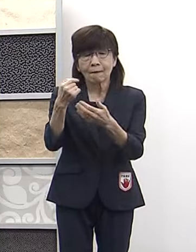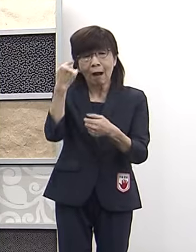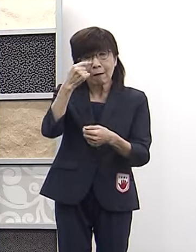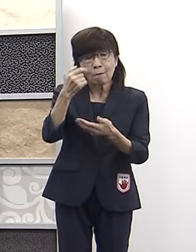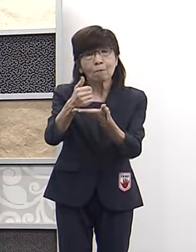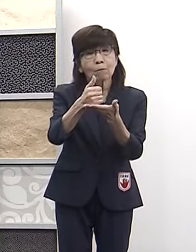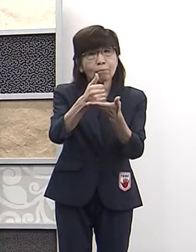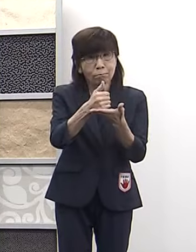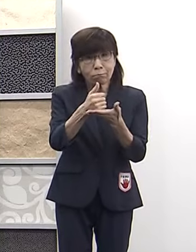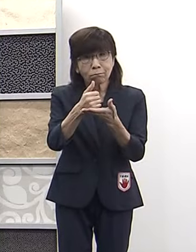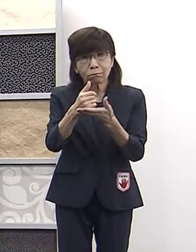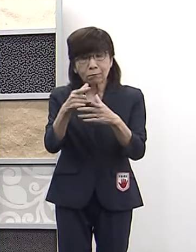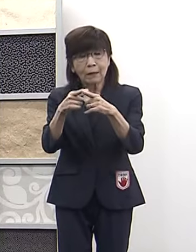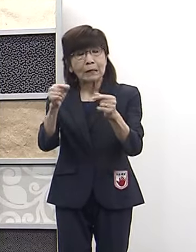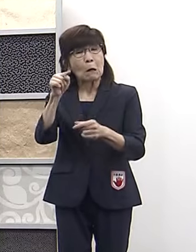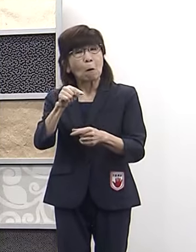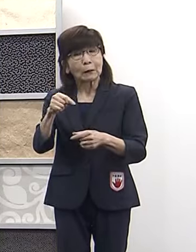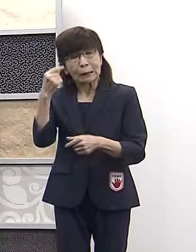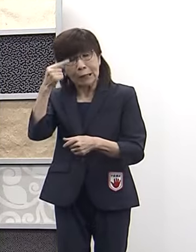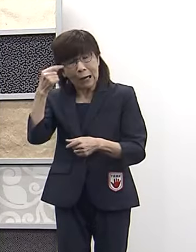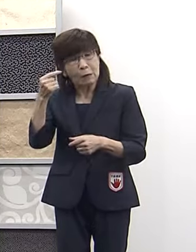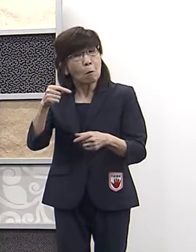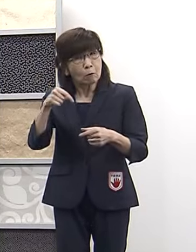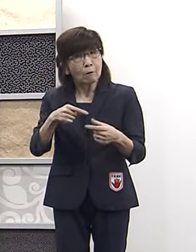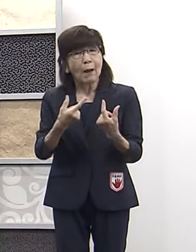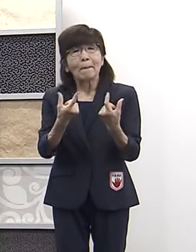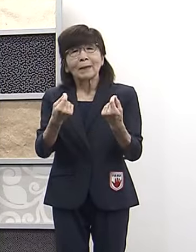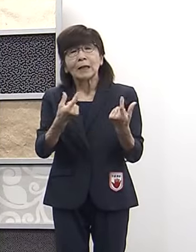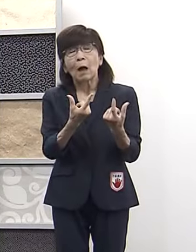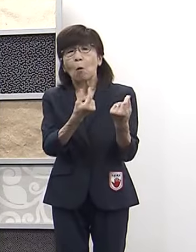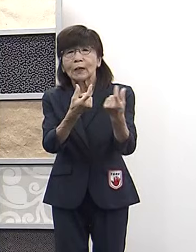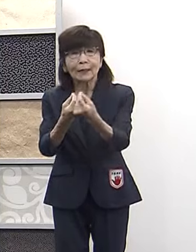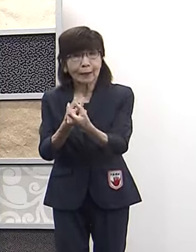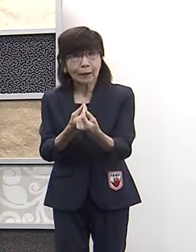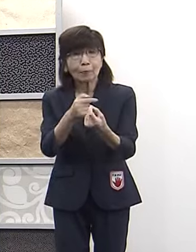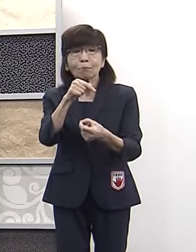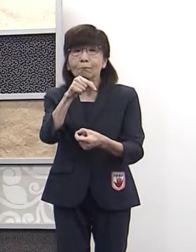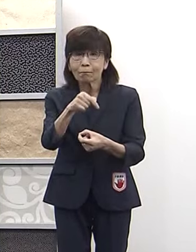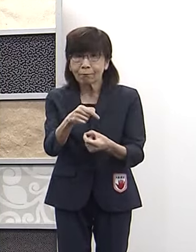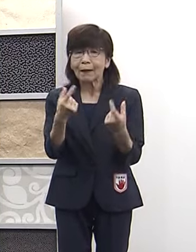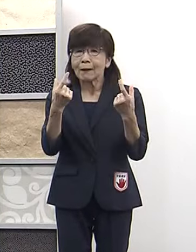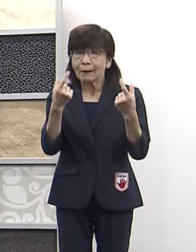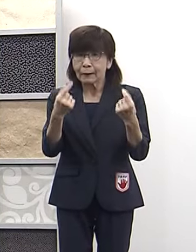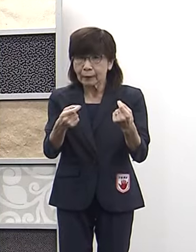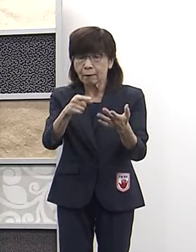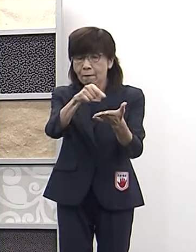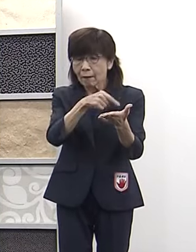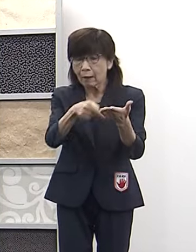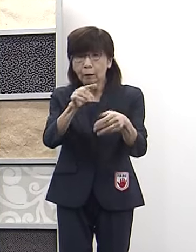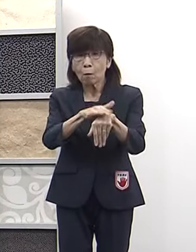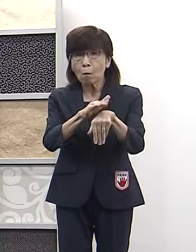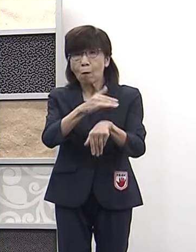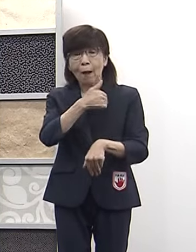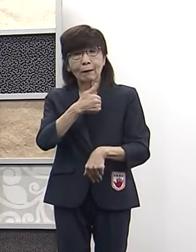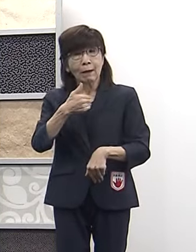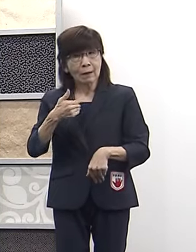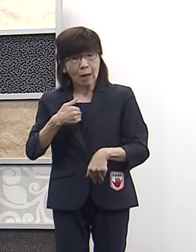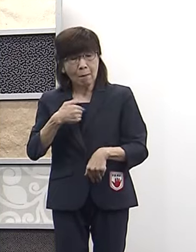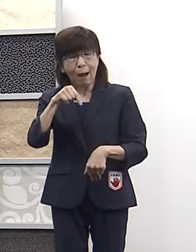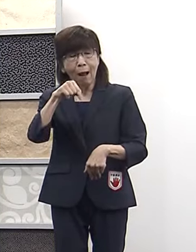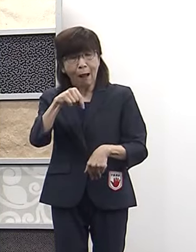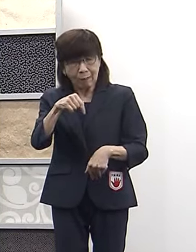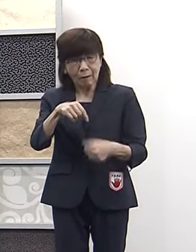ってはならないことはもちろんでありますが、こうした協力体制が構築できれば、結果として被災県は復旧復興により